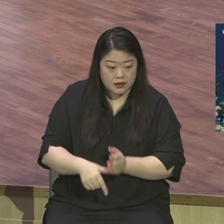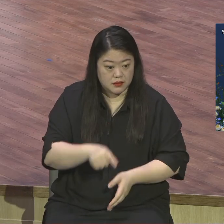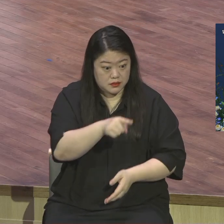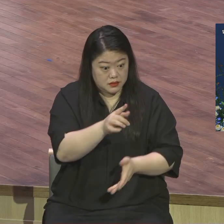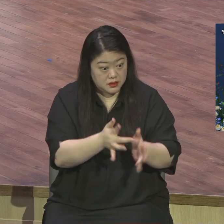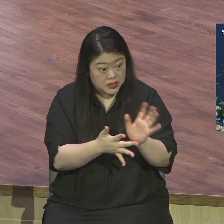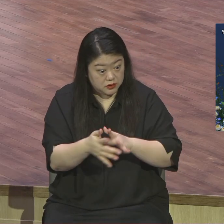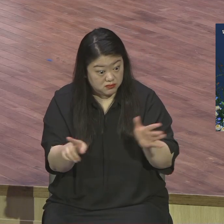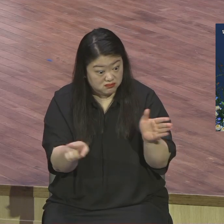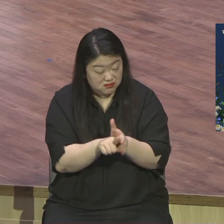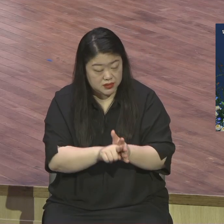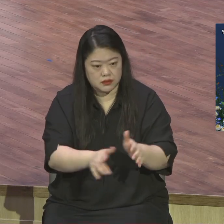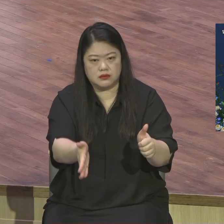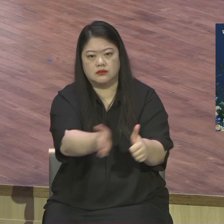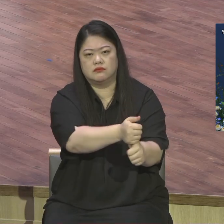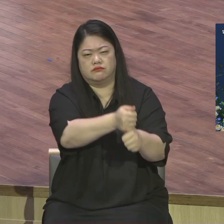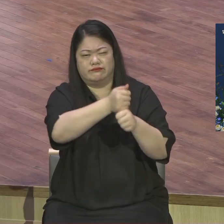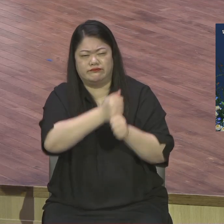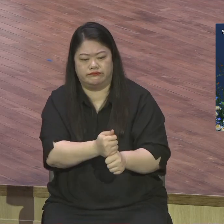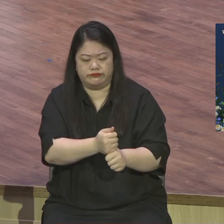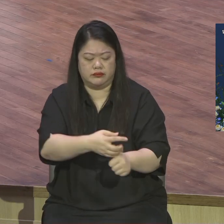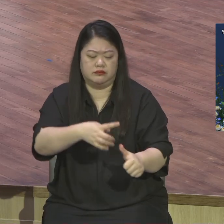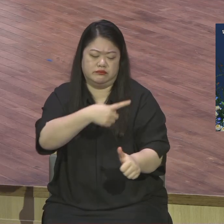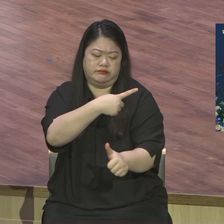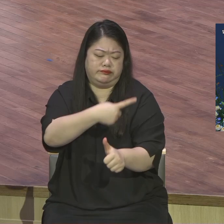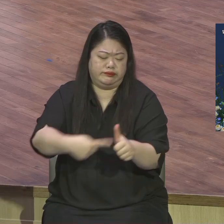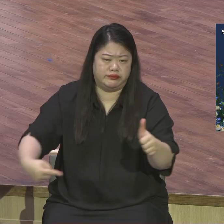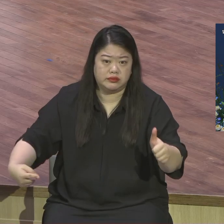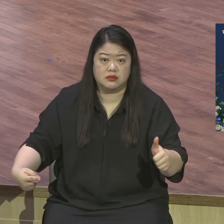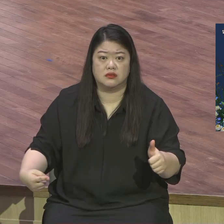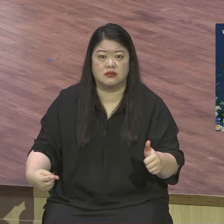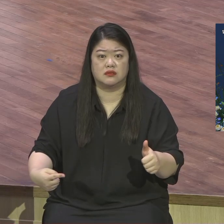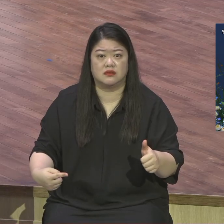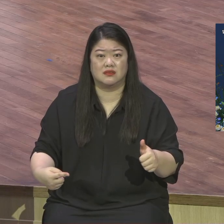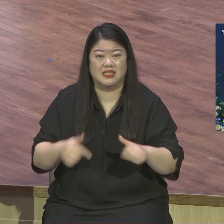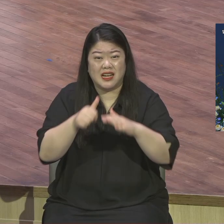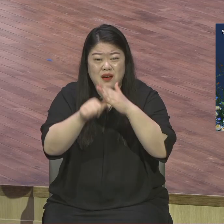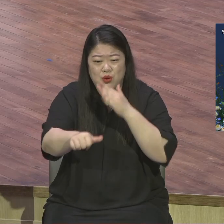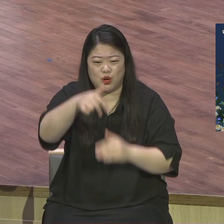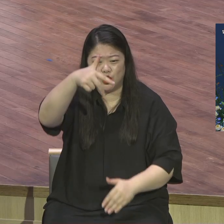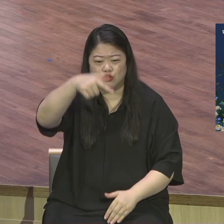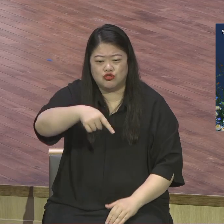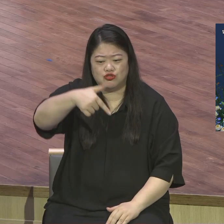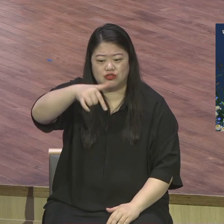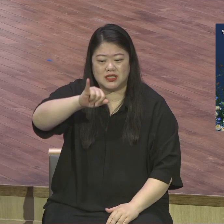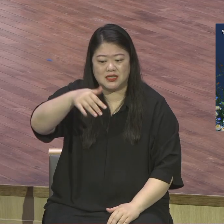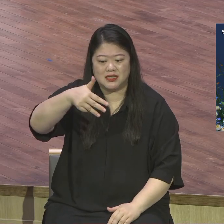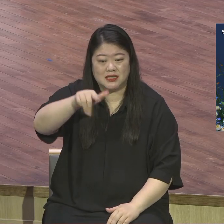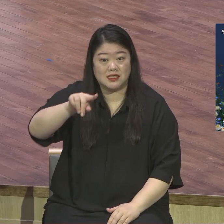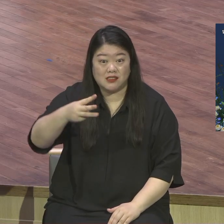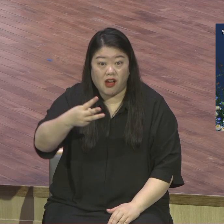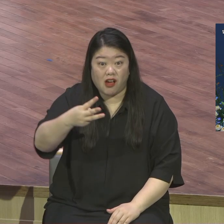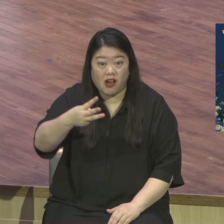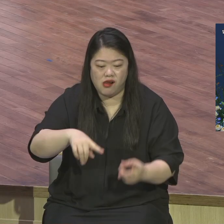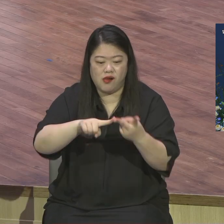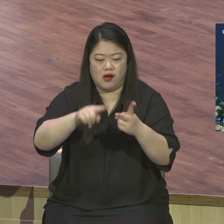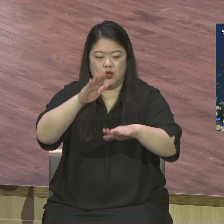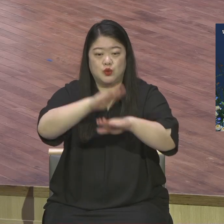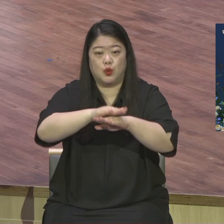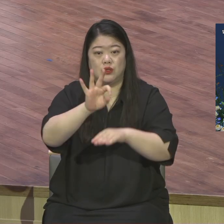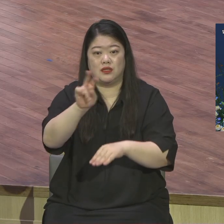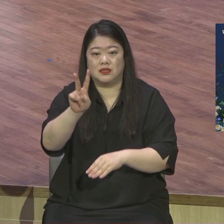잡아 가두든지 가두어서 죽이지요 그냥. 주기철 목사님 손장 목사님 비롯해서 여러분이 모르는